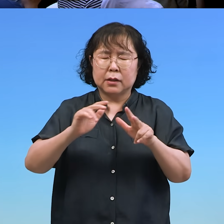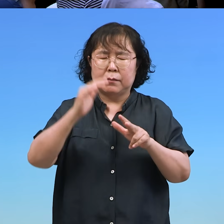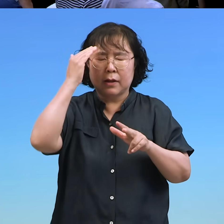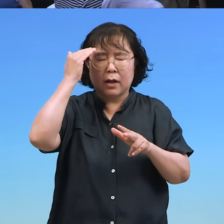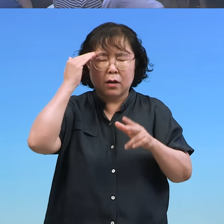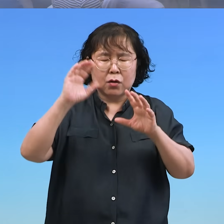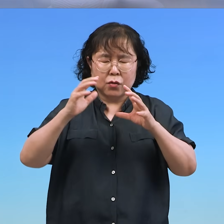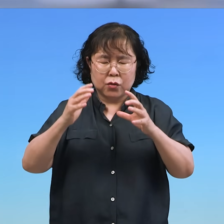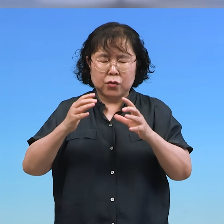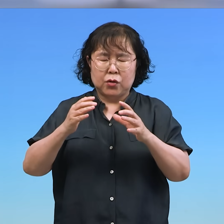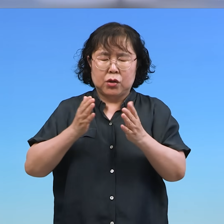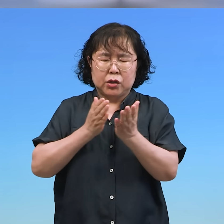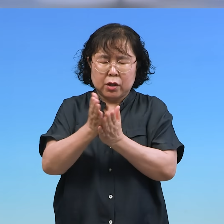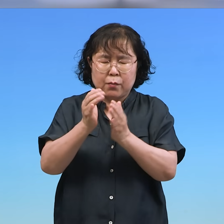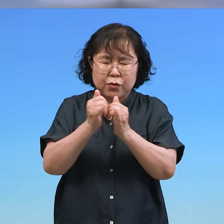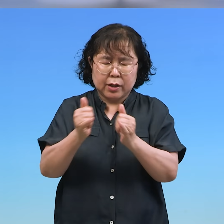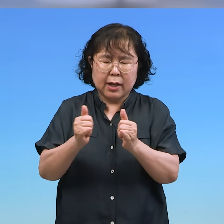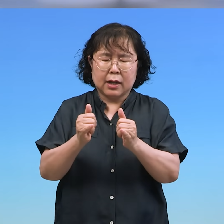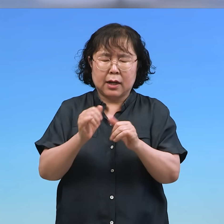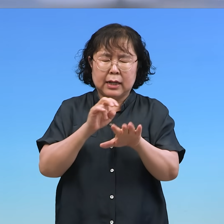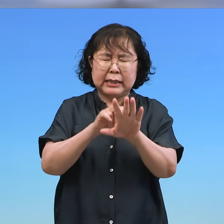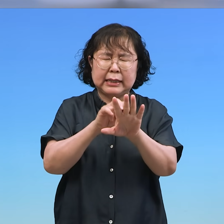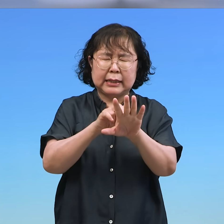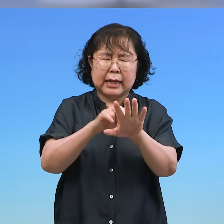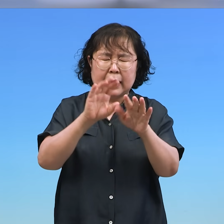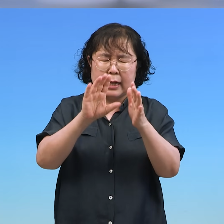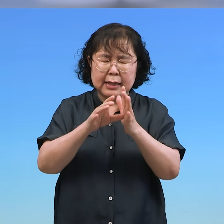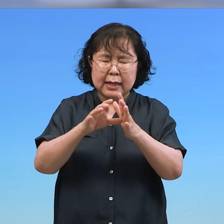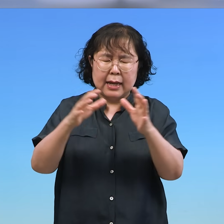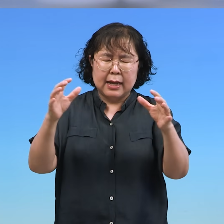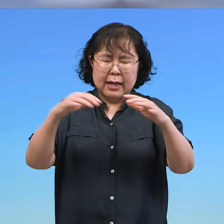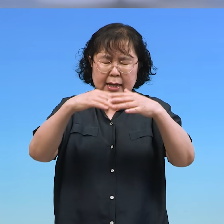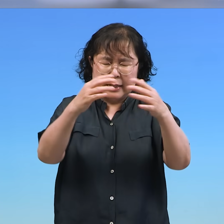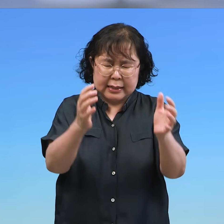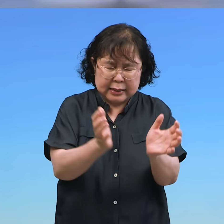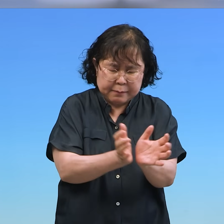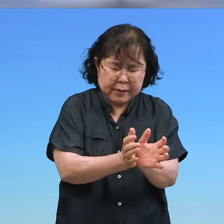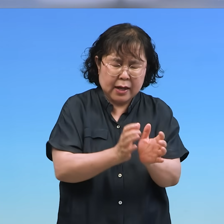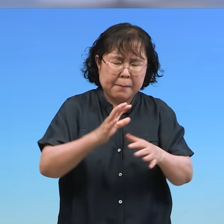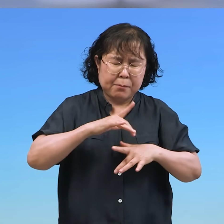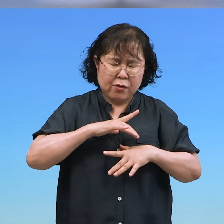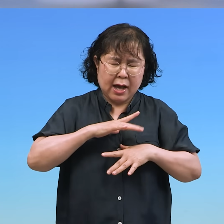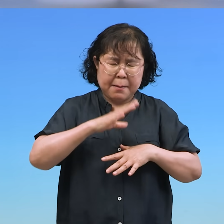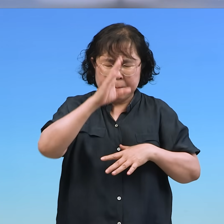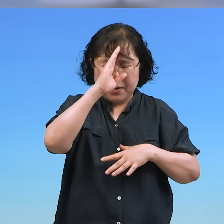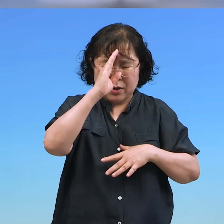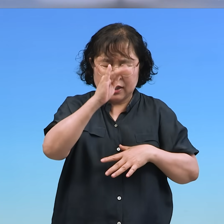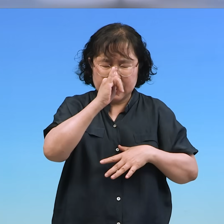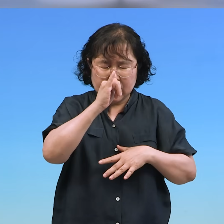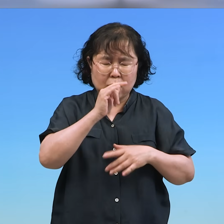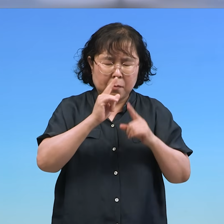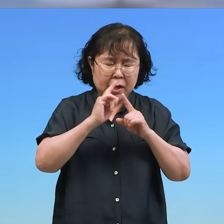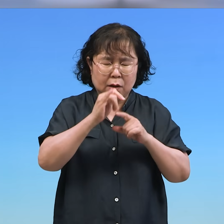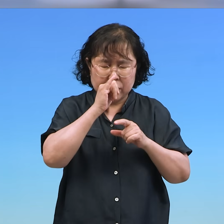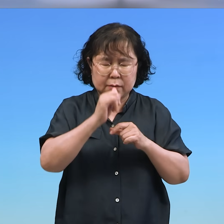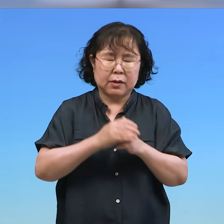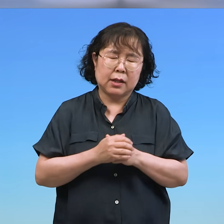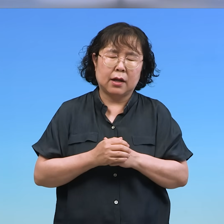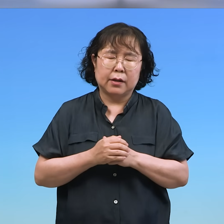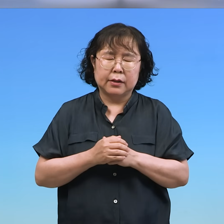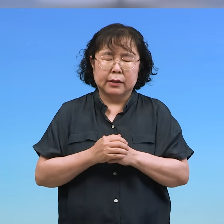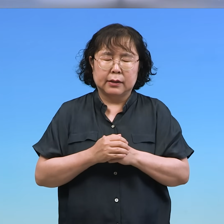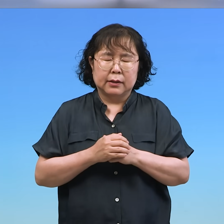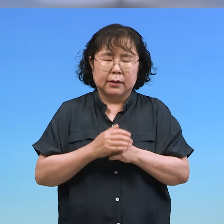하나님, 지금 우리나라는 전문가가 진단할 때 집단 불안증에 빠져 있다고 이렇게 진단하고